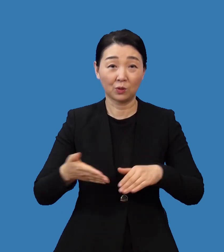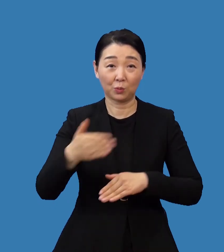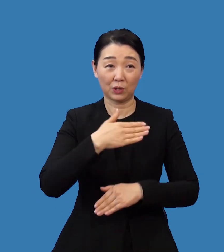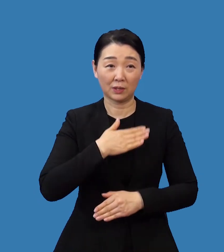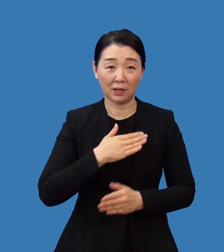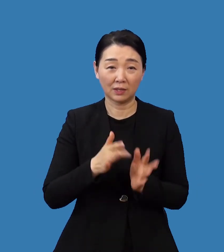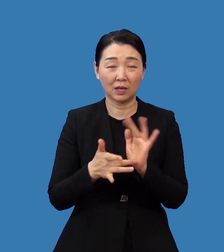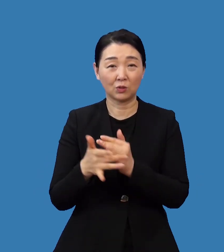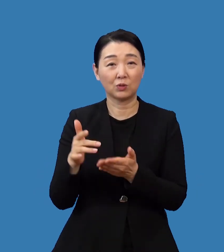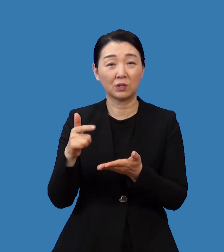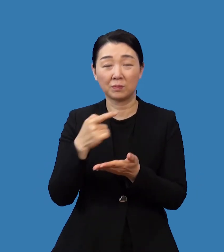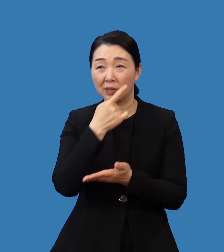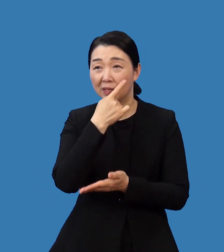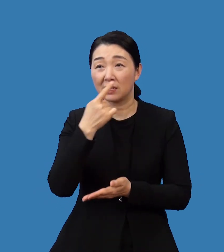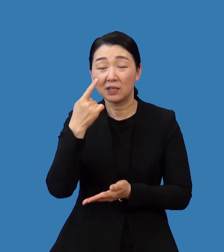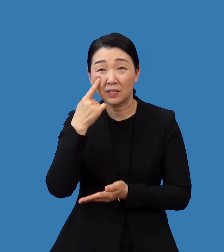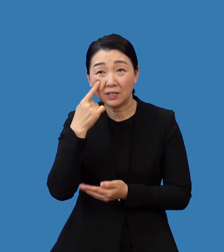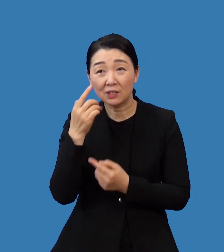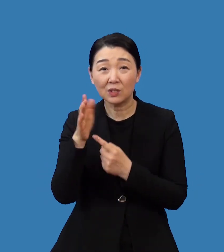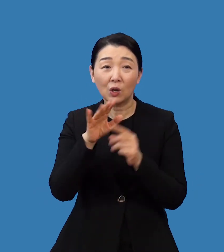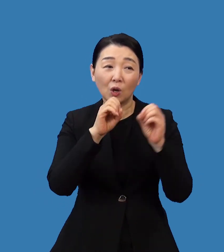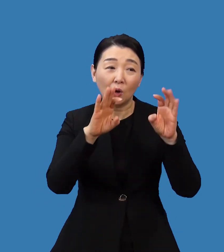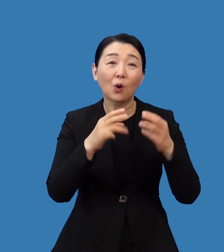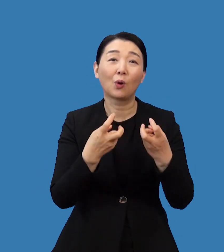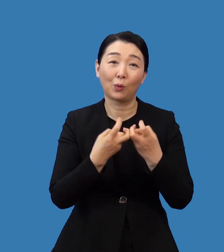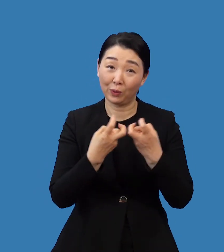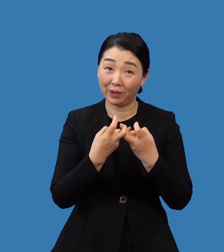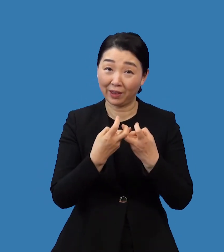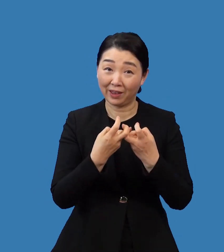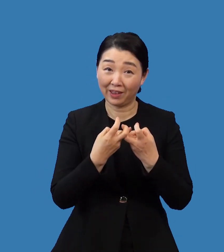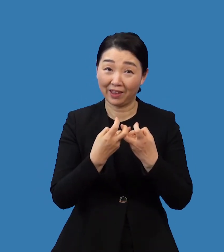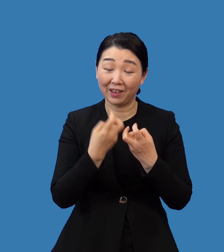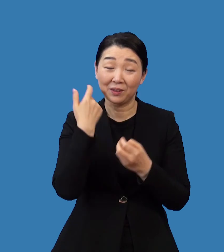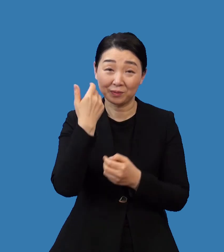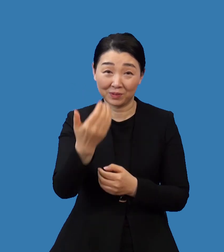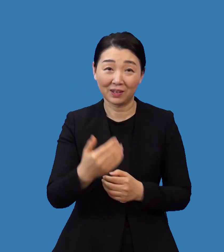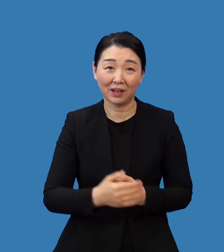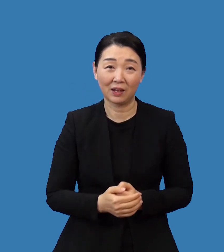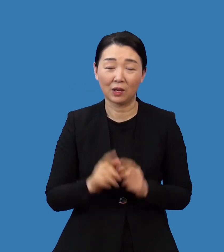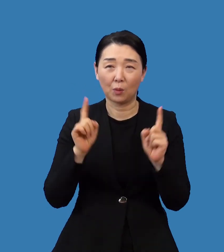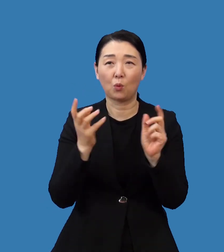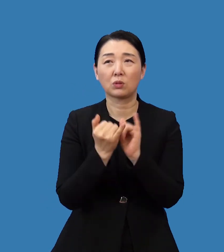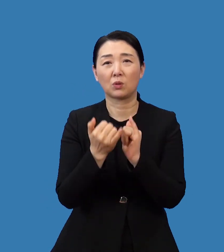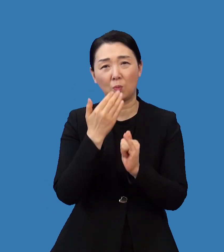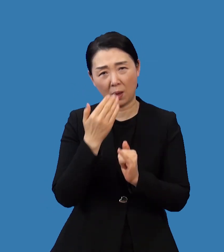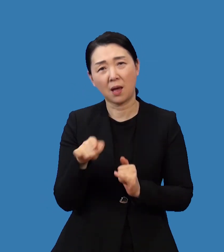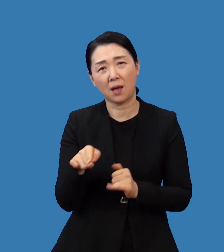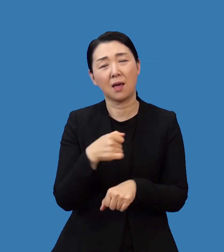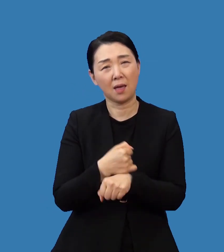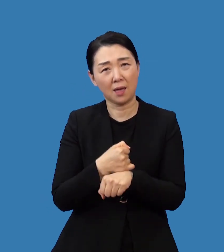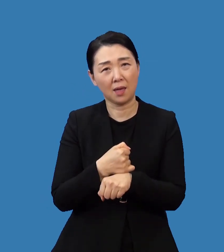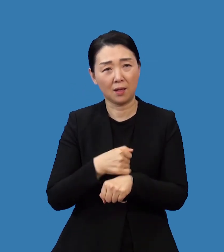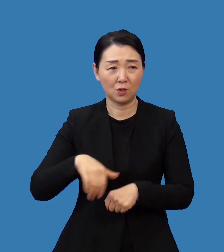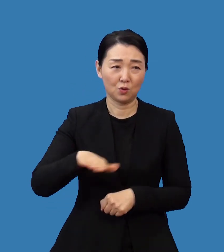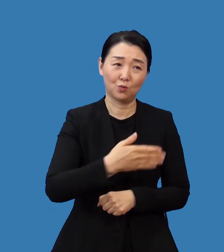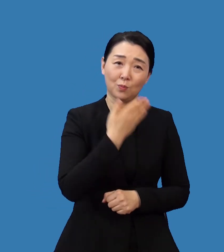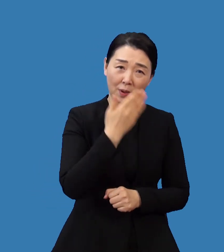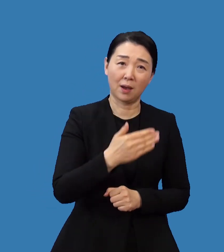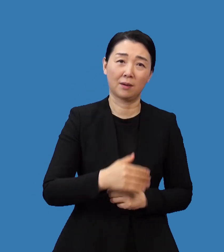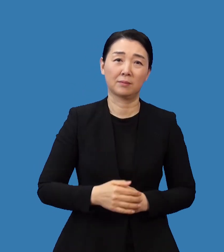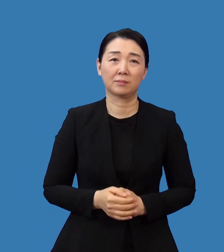어떻게 예수님을 증거하고 계십니까? 여러분, 목자들도 했어요. 우리도 할 수가